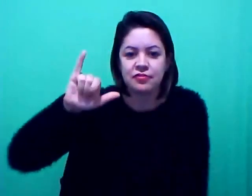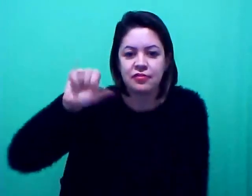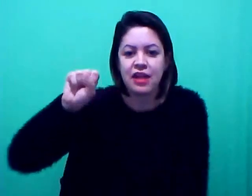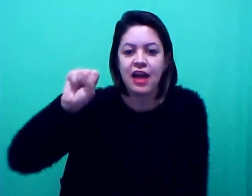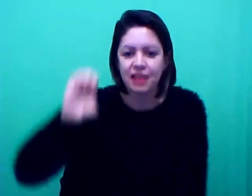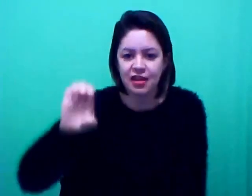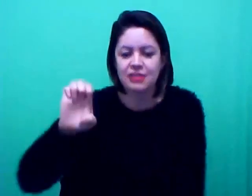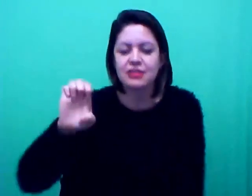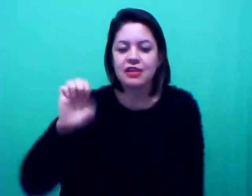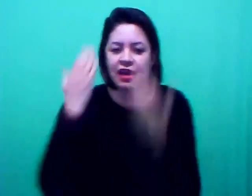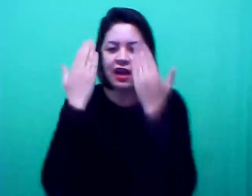Sobre as analogias.